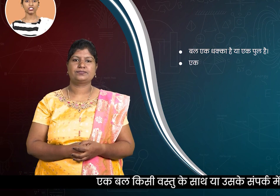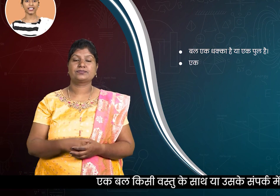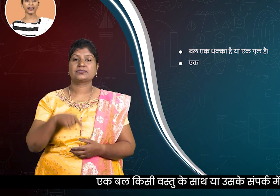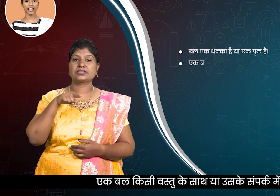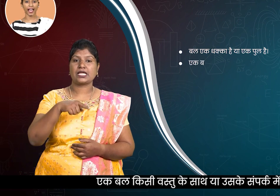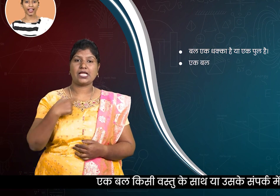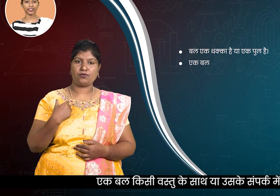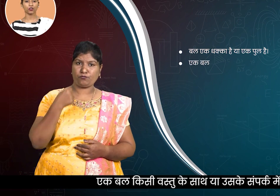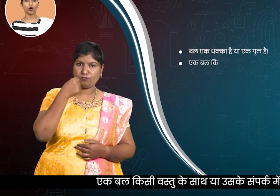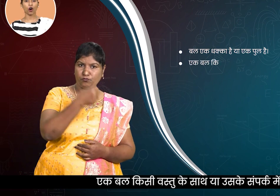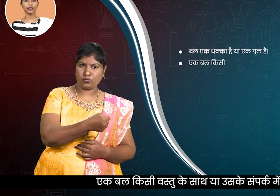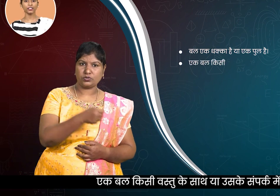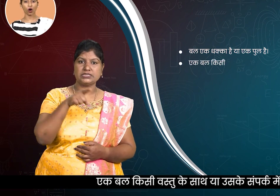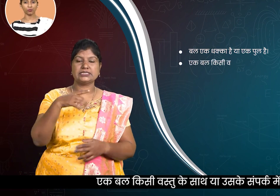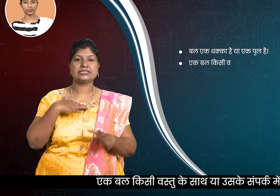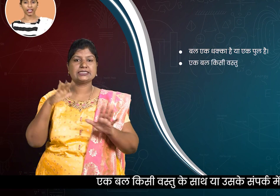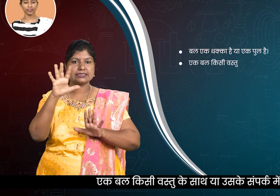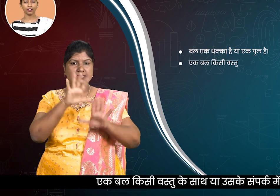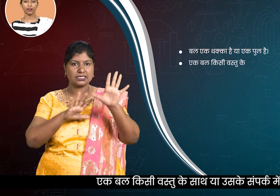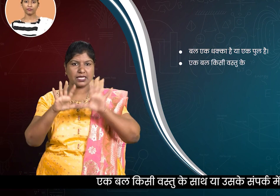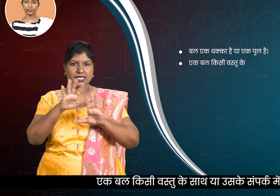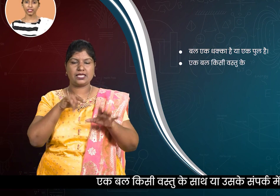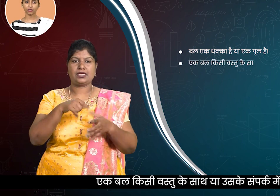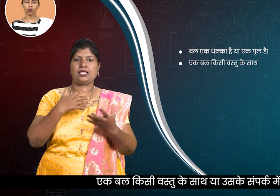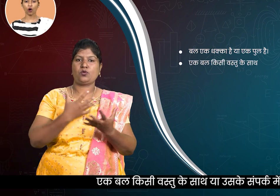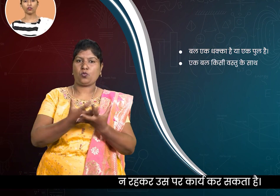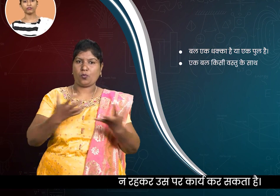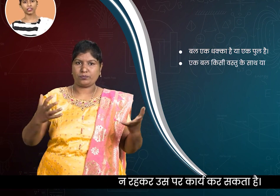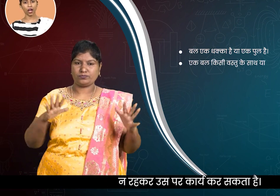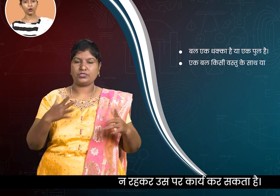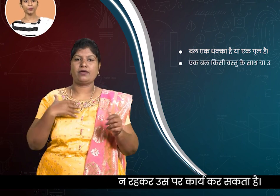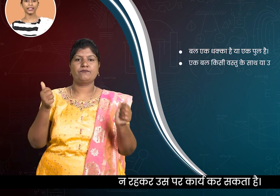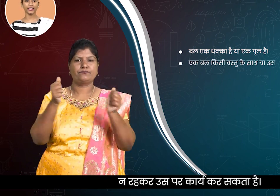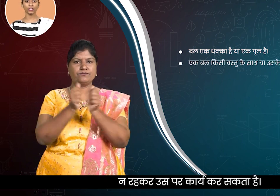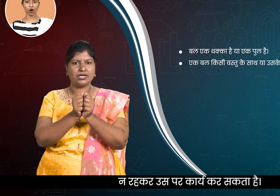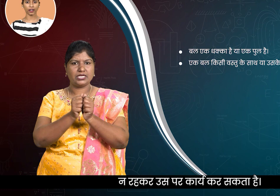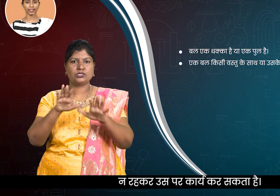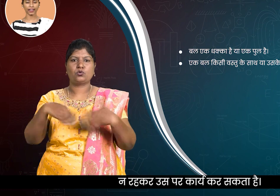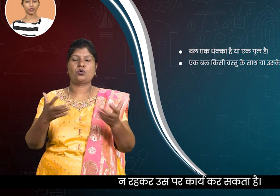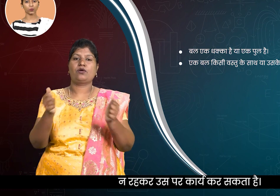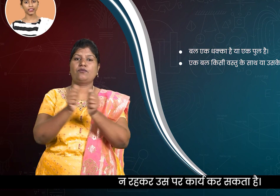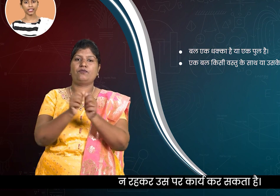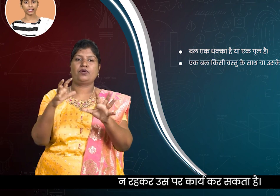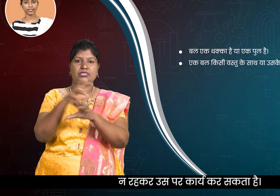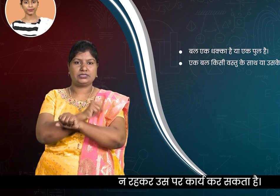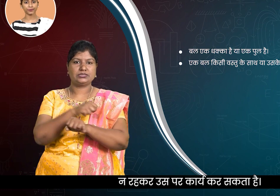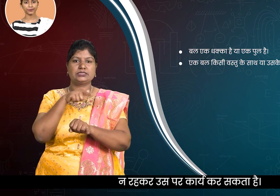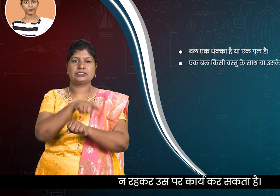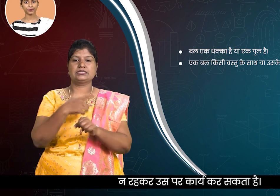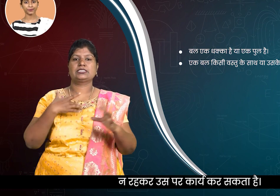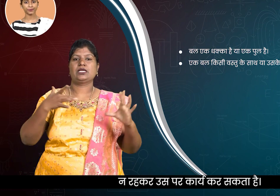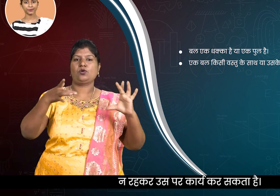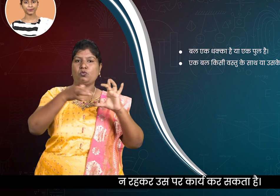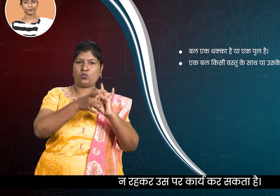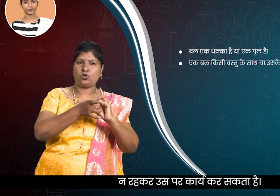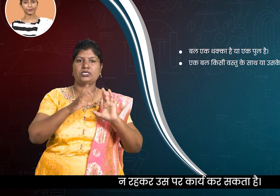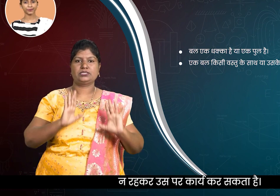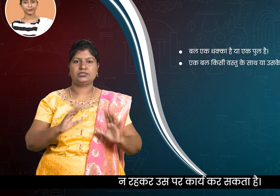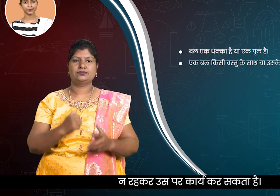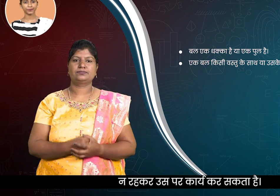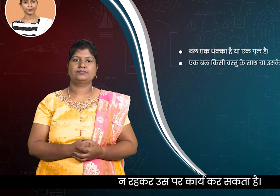एक बल किसी वस्तु के साथ या उसके संपर्क में ना रहकर उस पर कार्य कर सकता है।